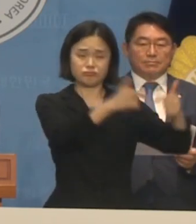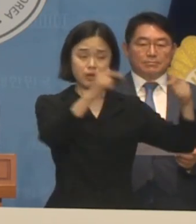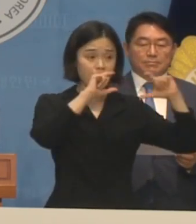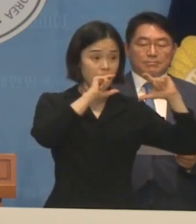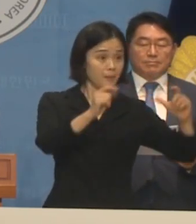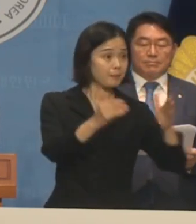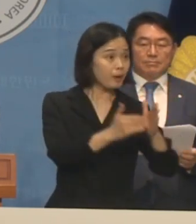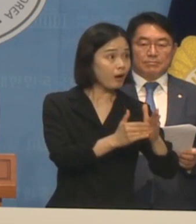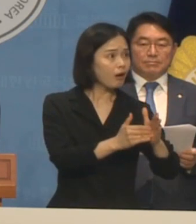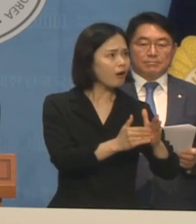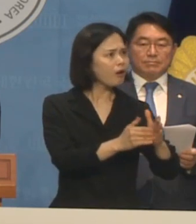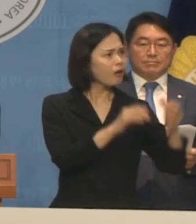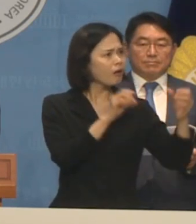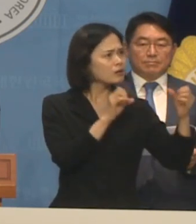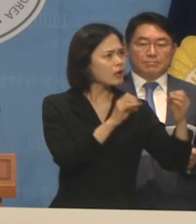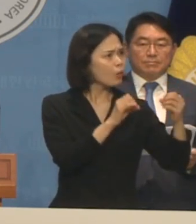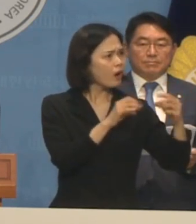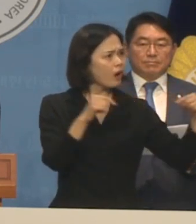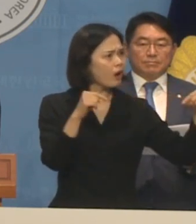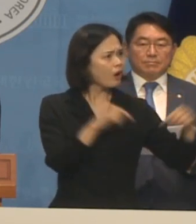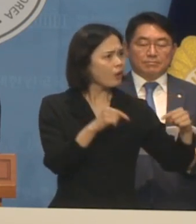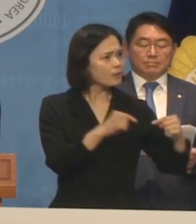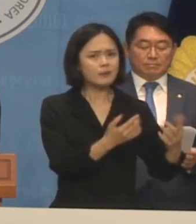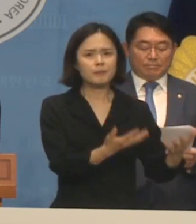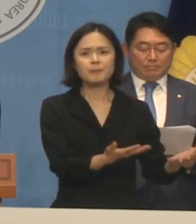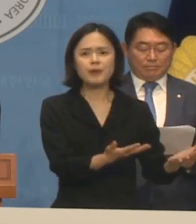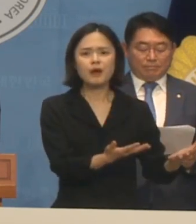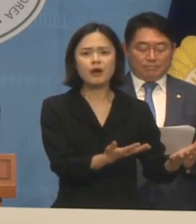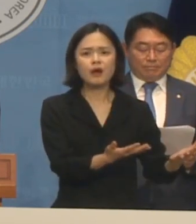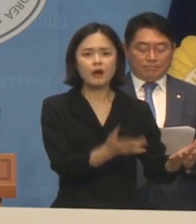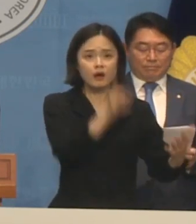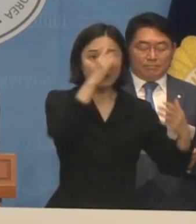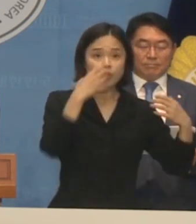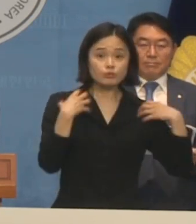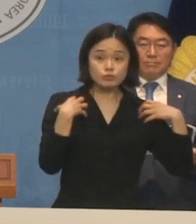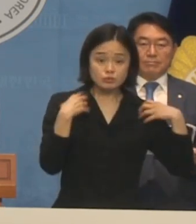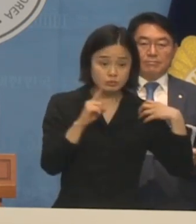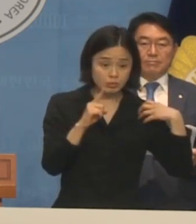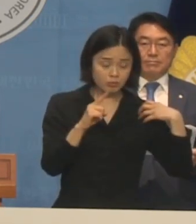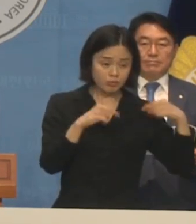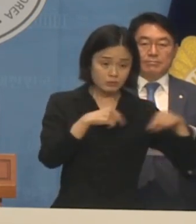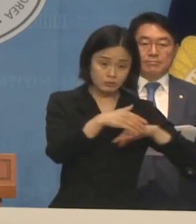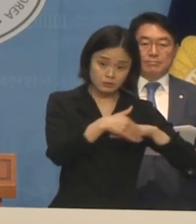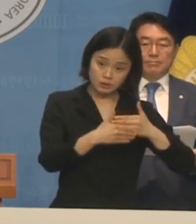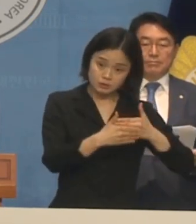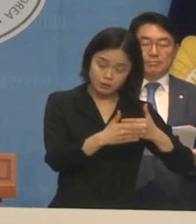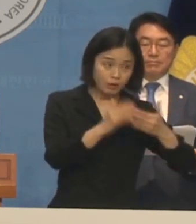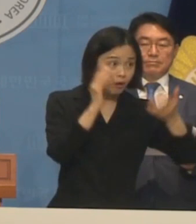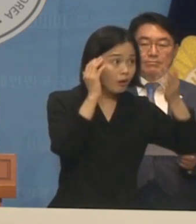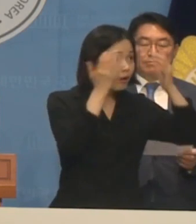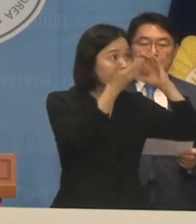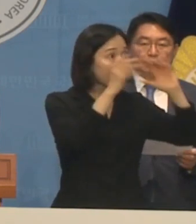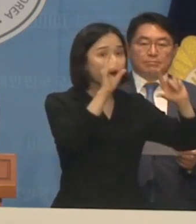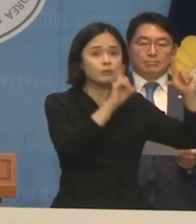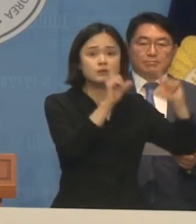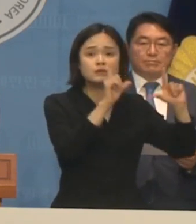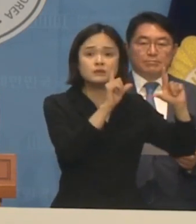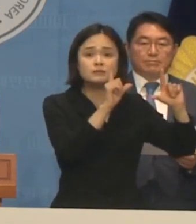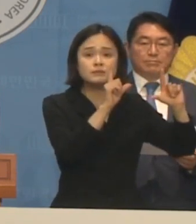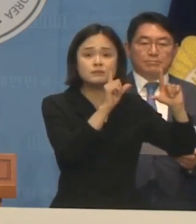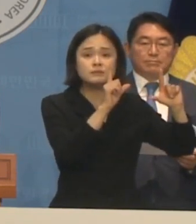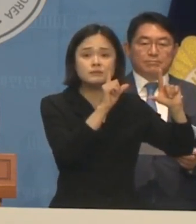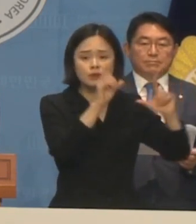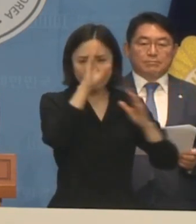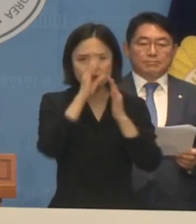협의는 실종됐고 정부의 오락가락 갈짓자 행보에 최소한의 신뢰조차 무너졌습니다. 환자의